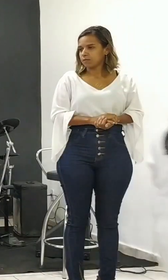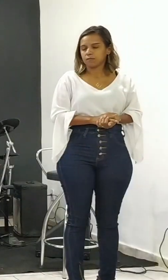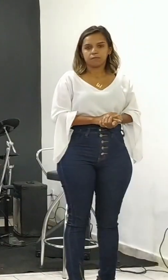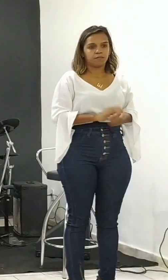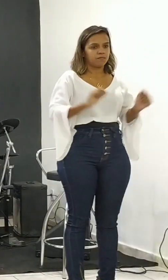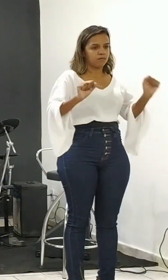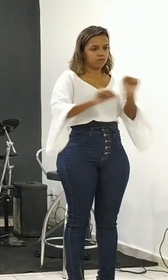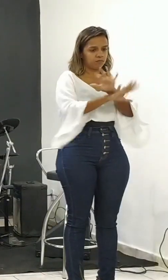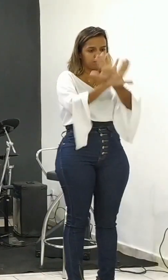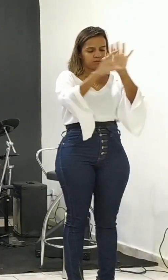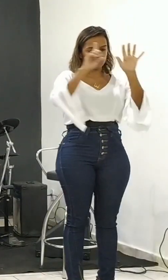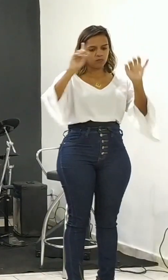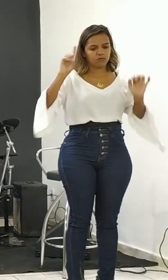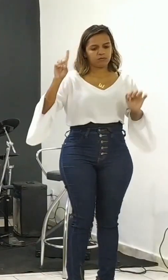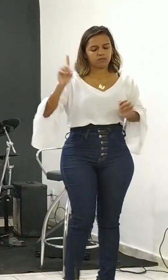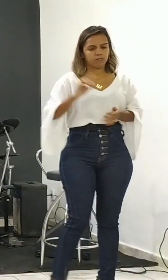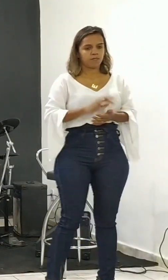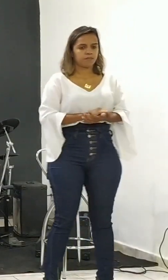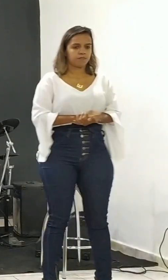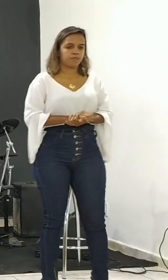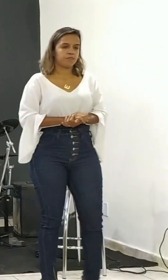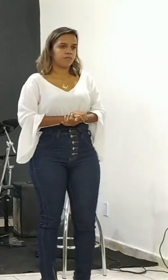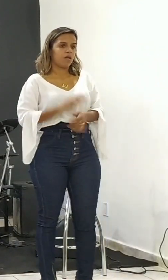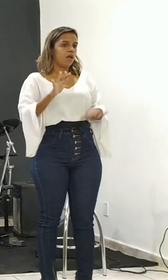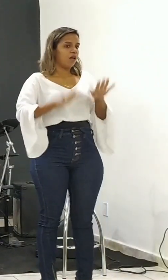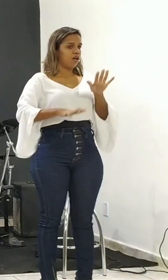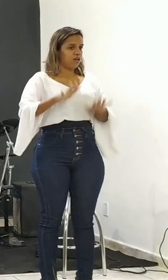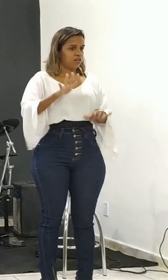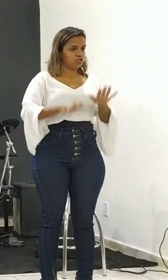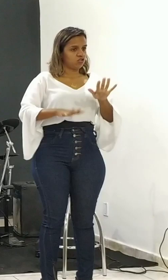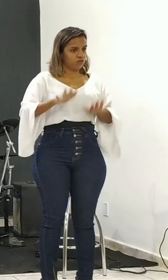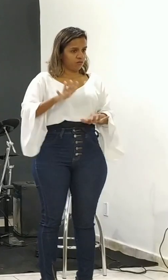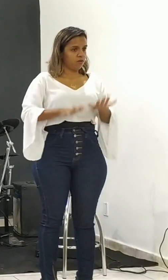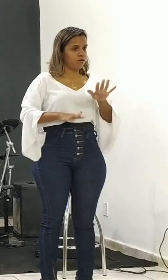Glória a Deus, né, irmãos? Às vezes,